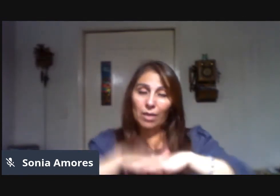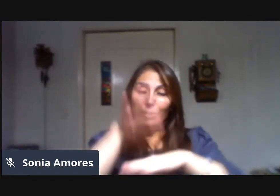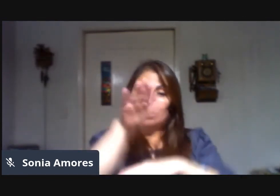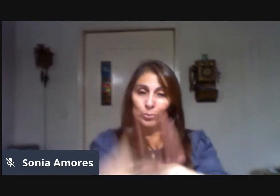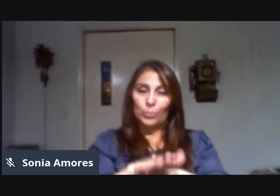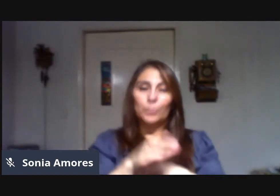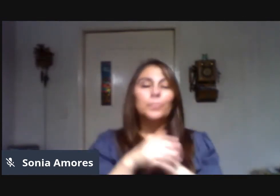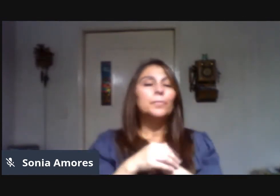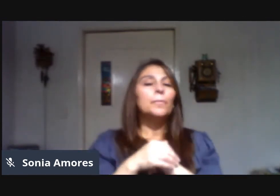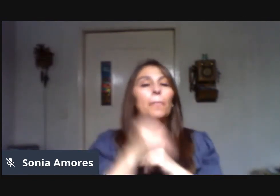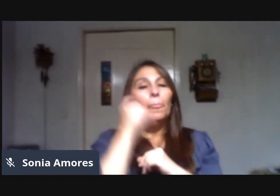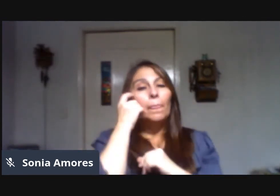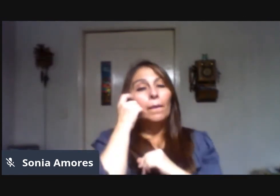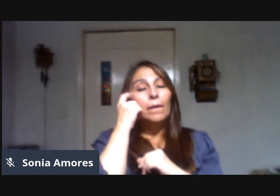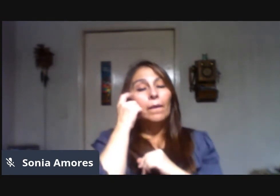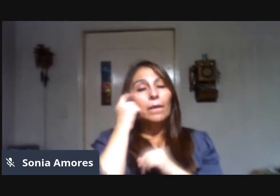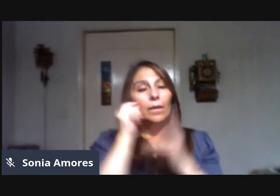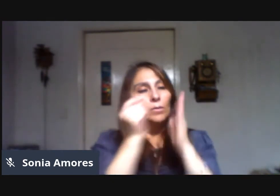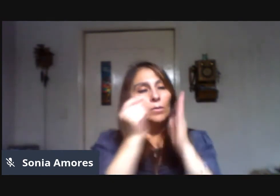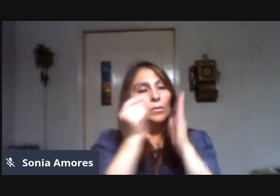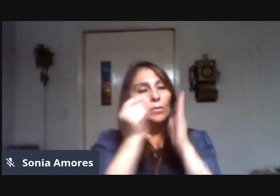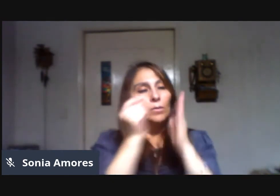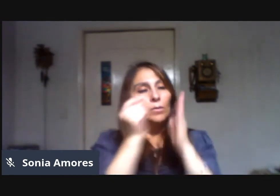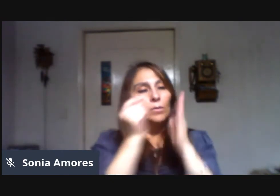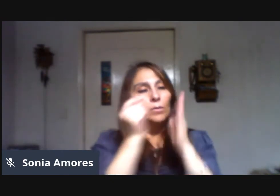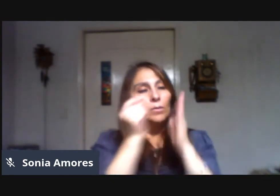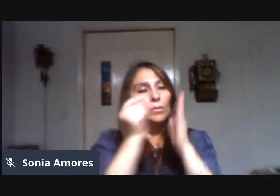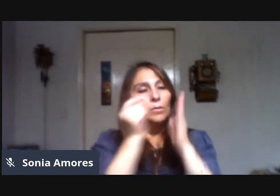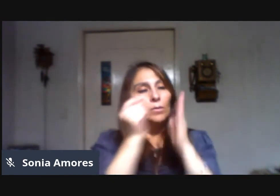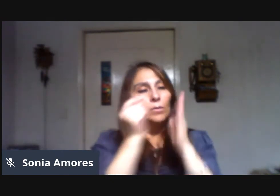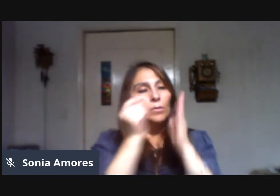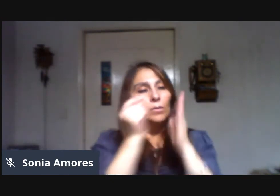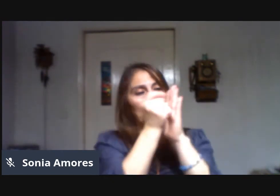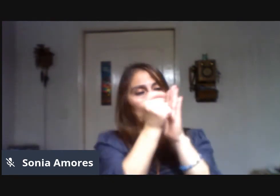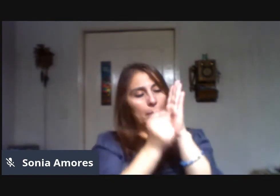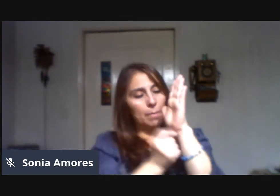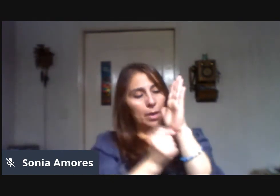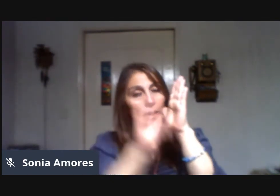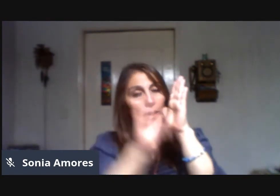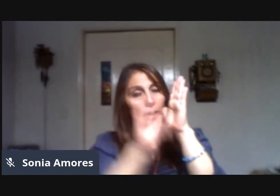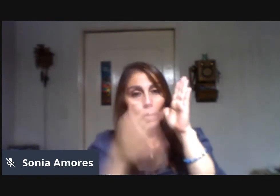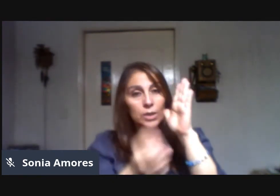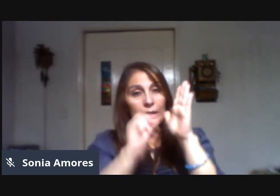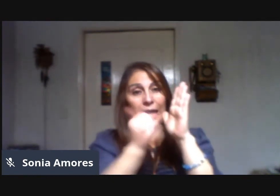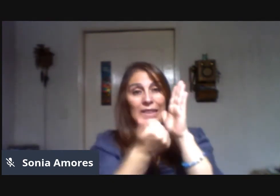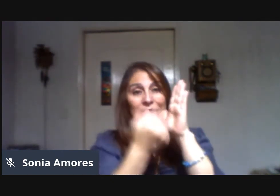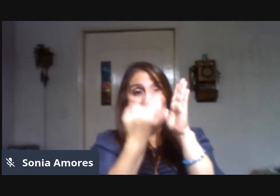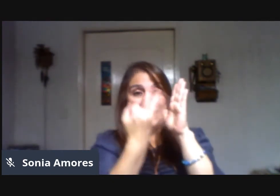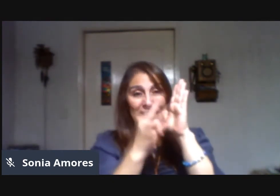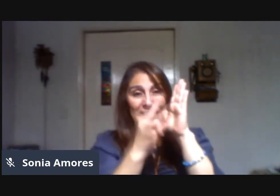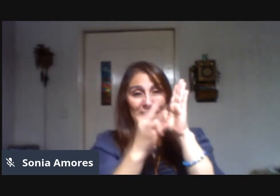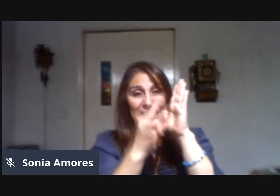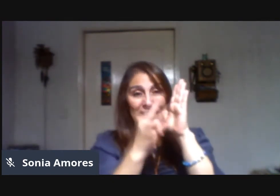después se volvieron 13 puntos de lucha contra el modelo extractivo